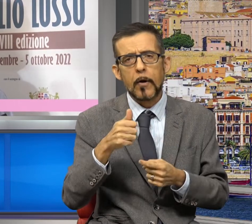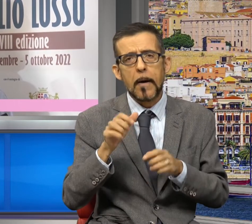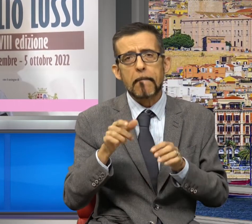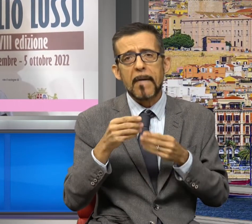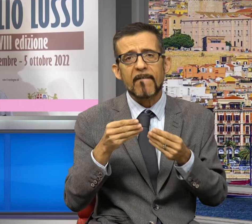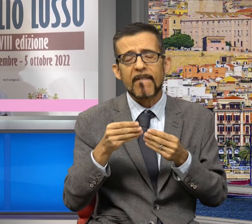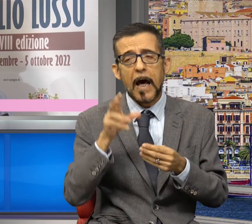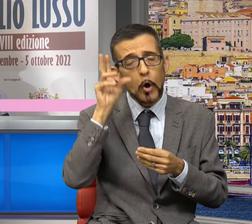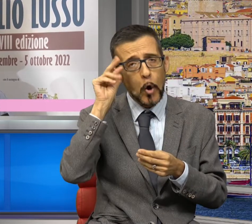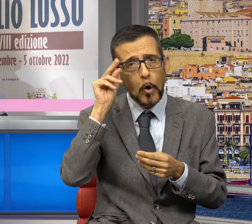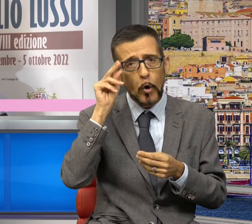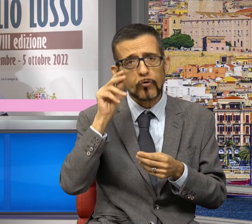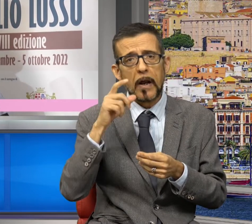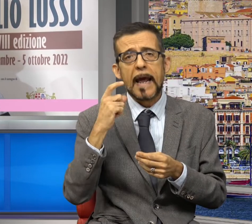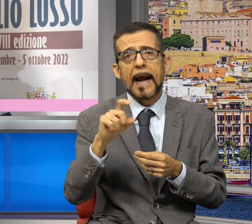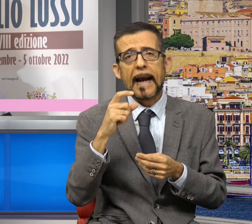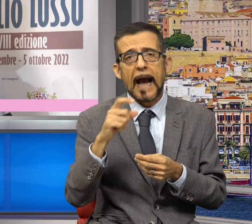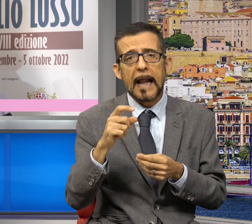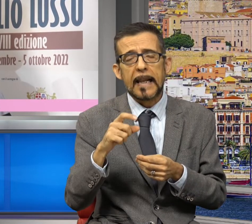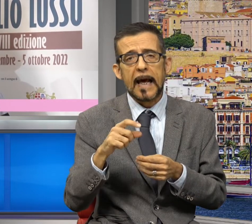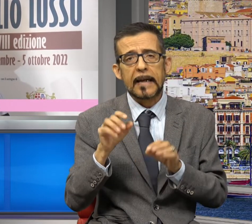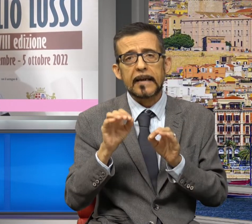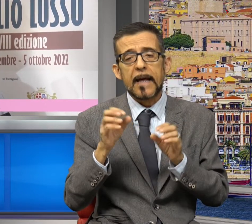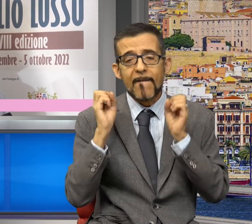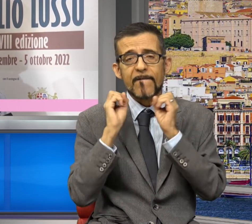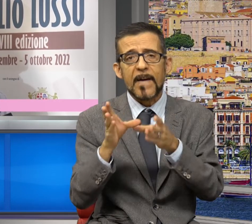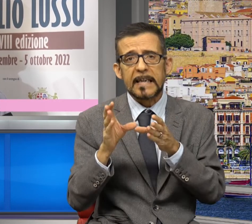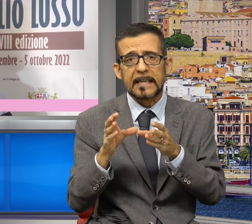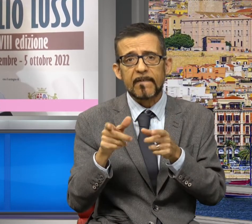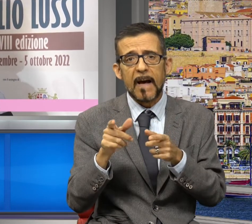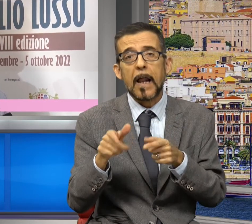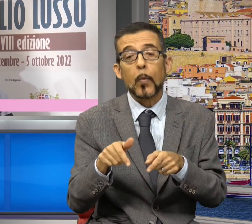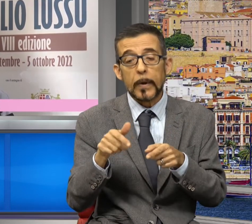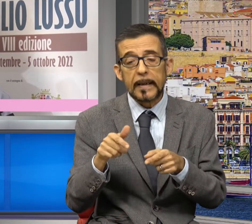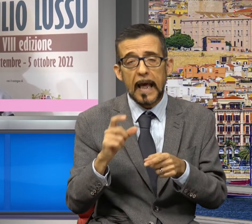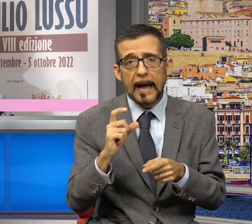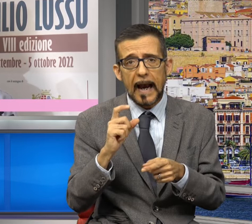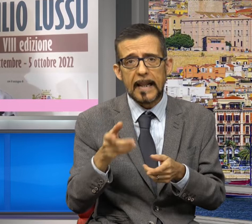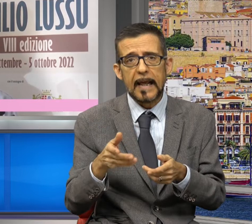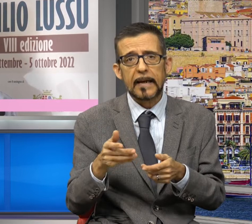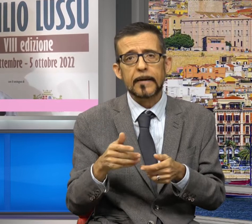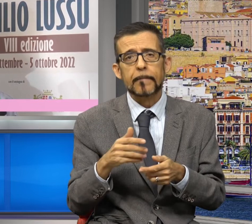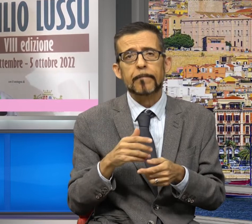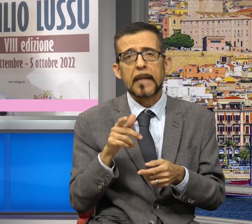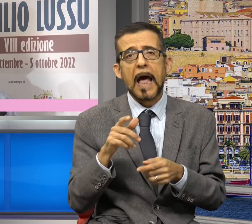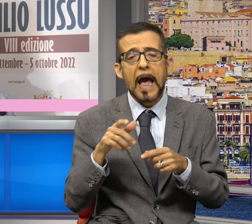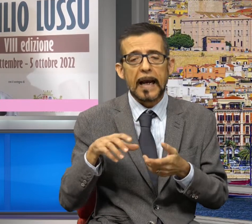conoscere Cagliari soprattutto, perché il festival si svolge qui a Cagliari, ma anche i paesi che sono coinvolti